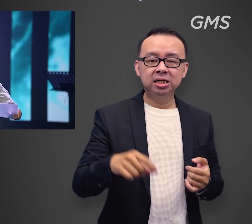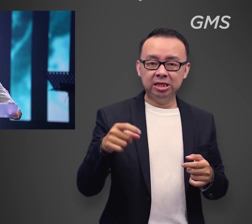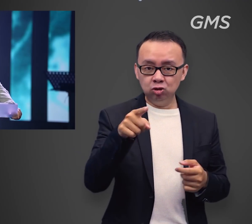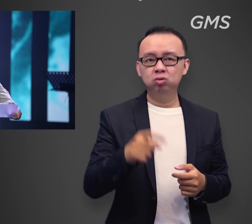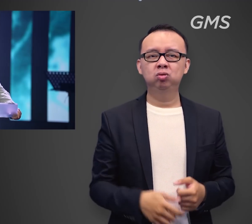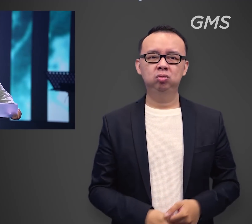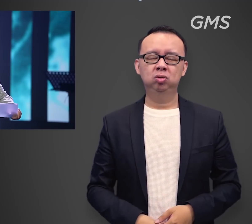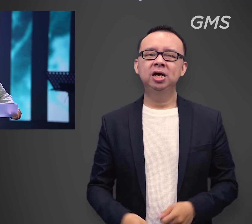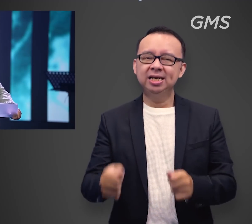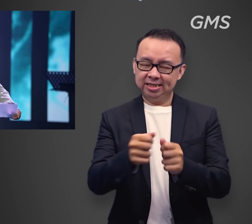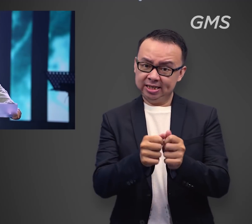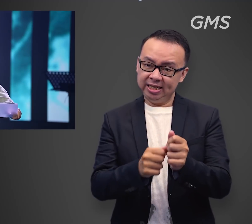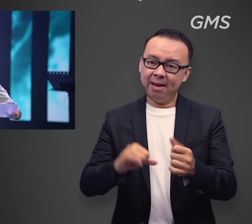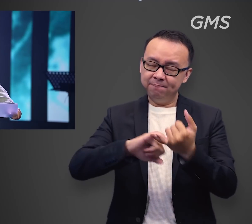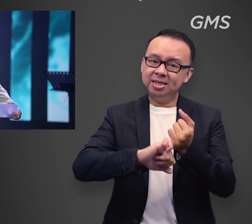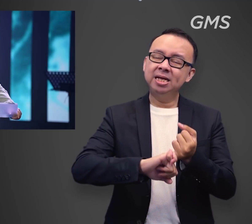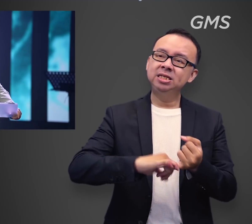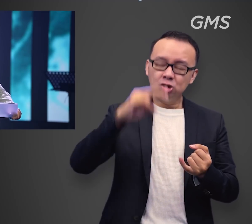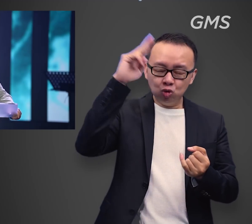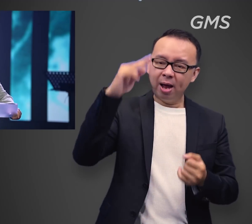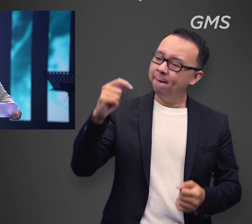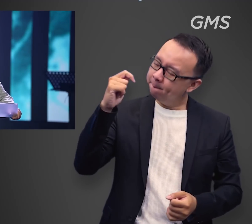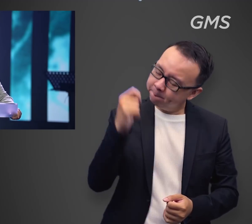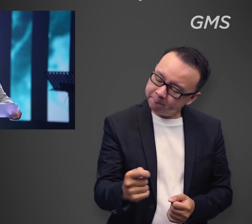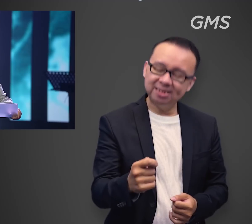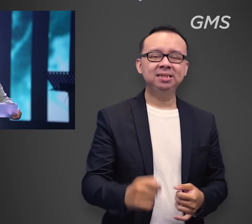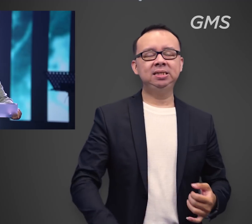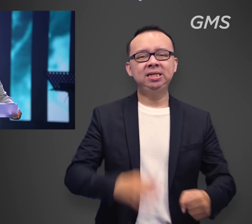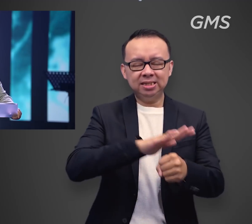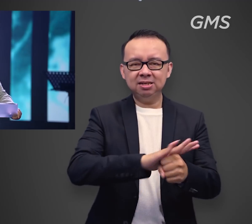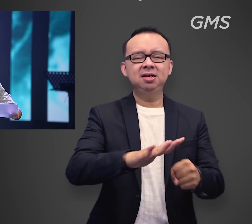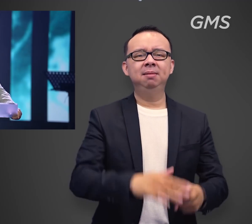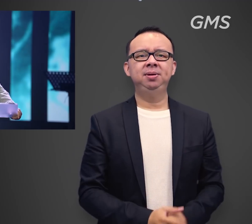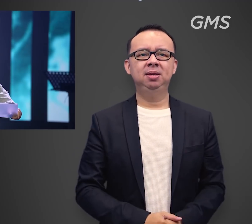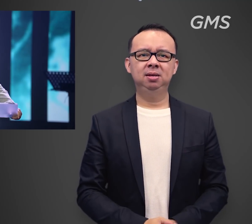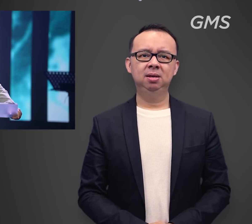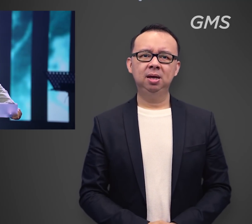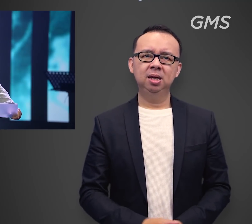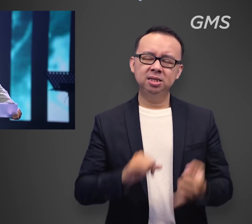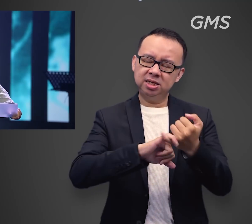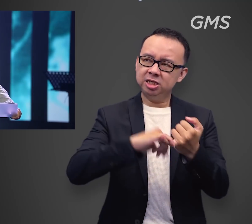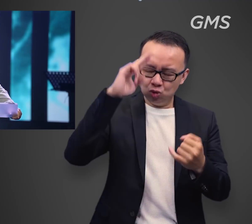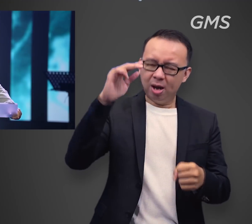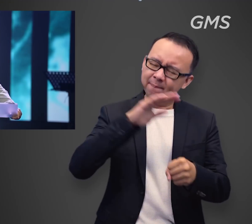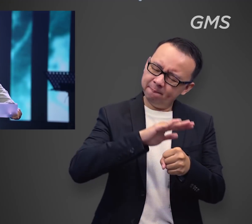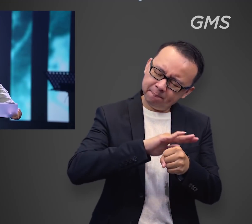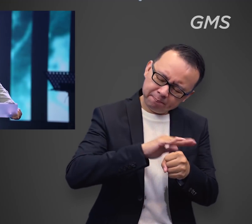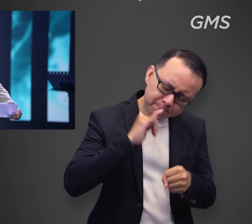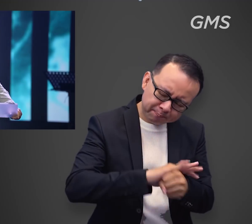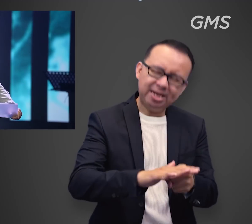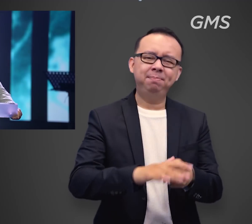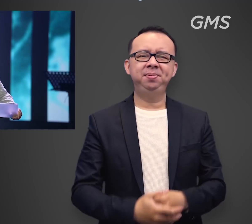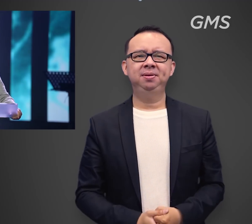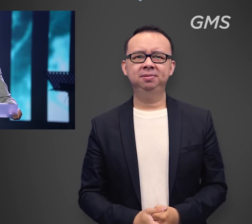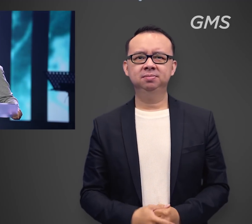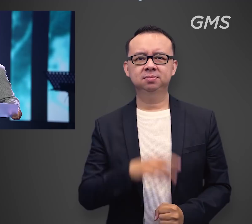Tuhan pasti tergenapi. Amin. Janji Tuhan itu pasti dikenapi. Dan janji Tuhan itu